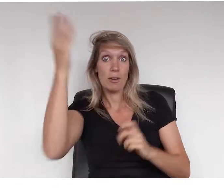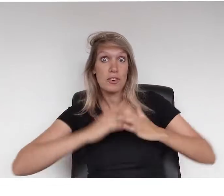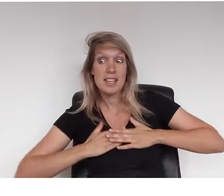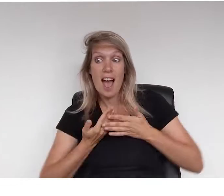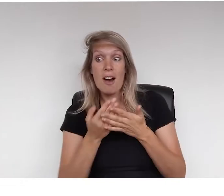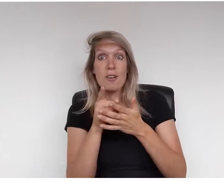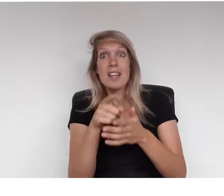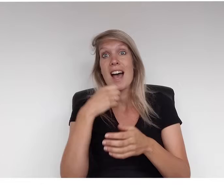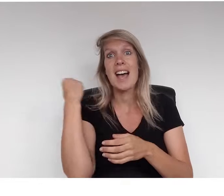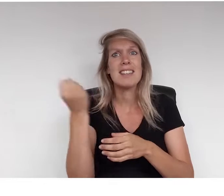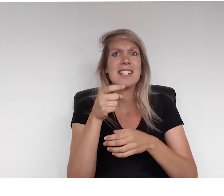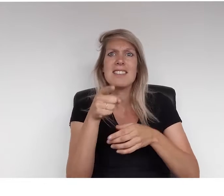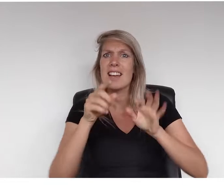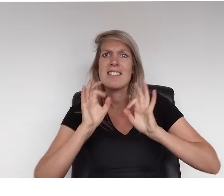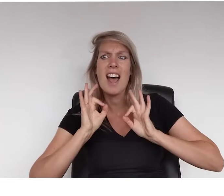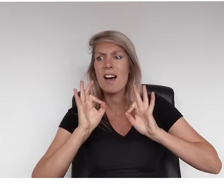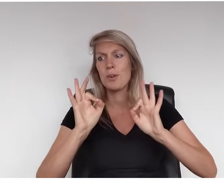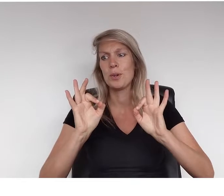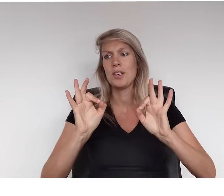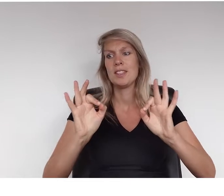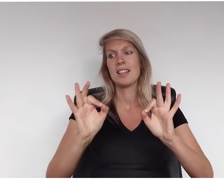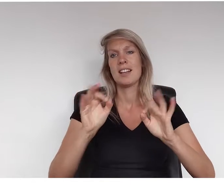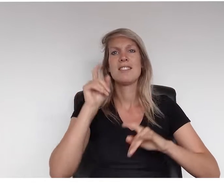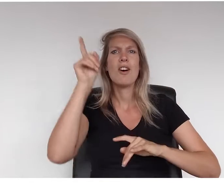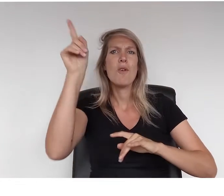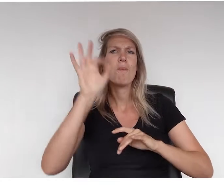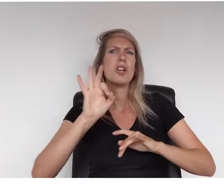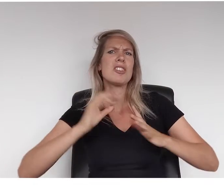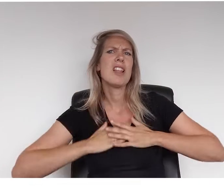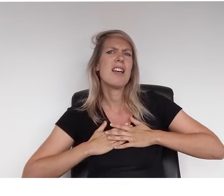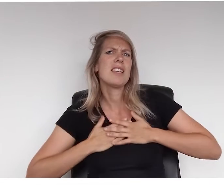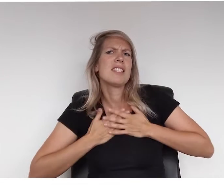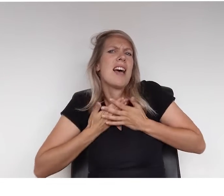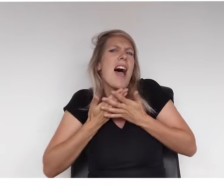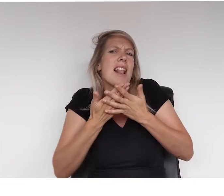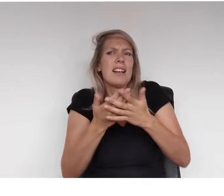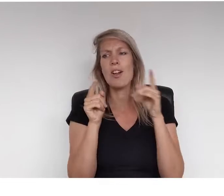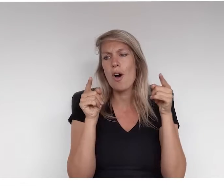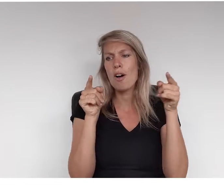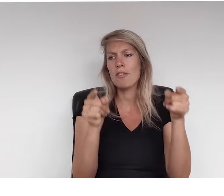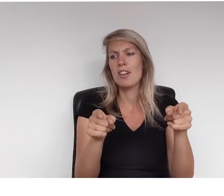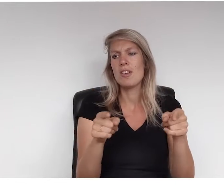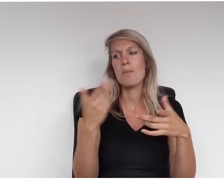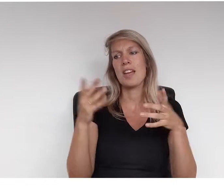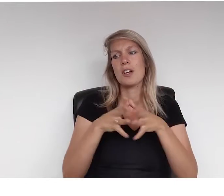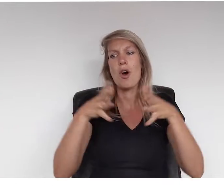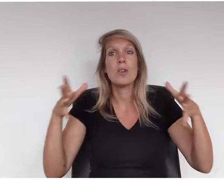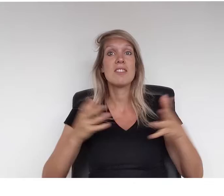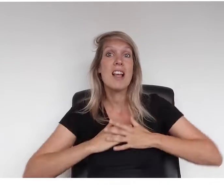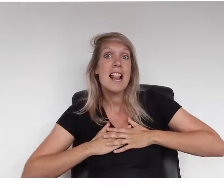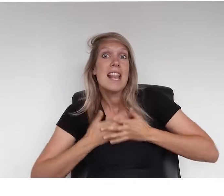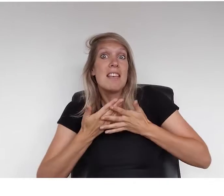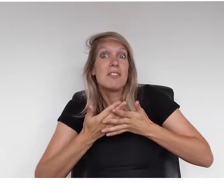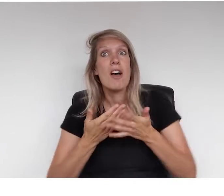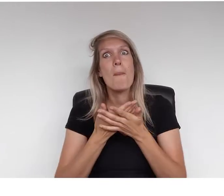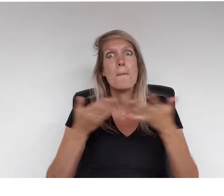Want hij houdt van jou en altijd is hij trouw. Ja, so much is zijn lach. Om zijn